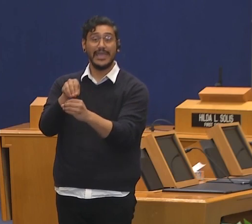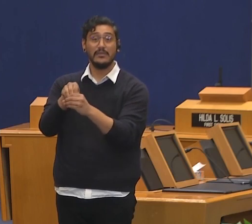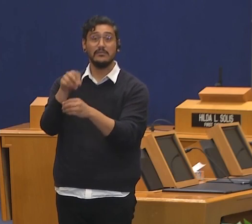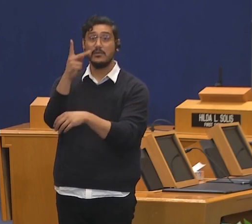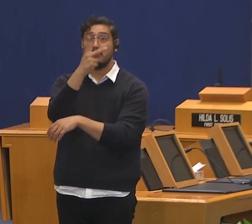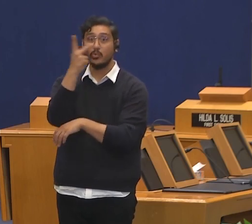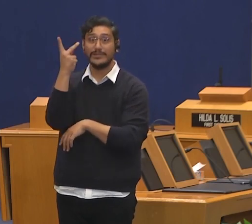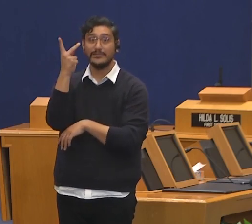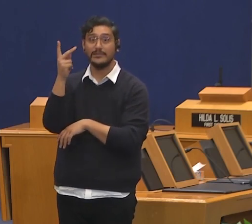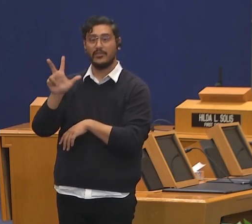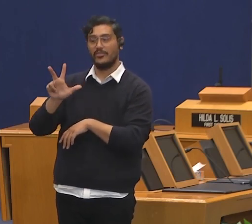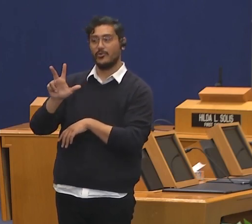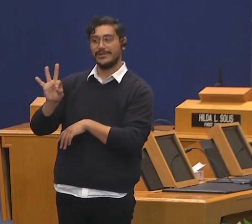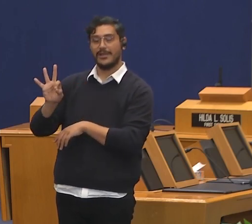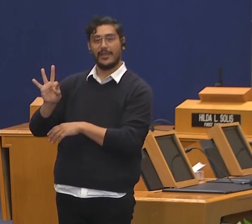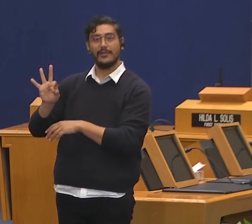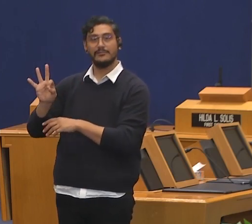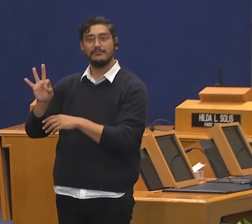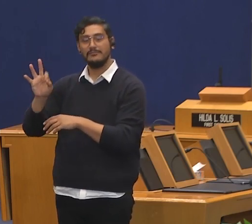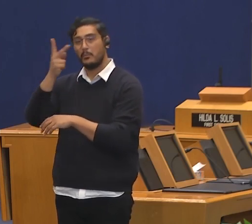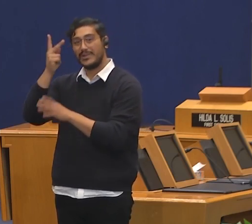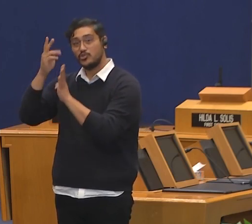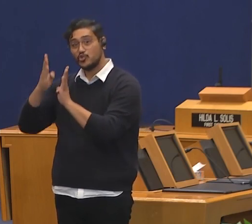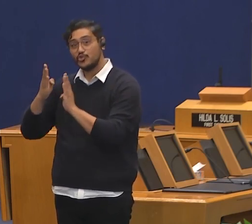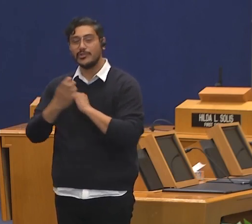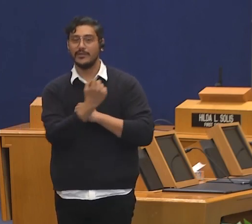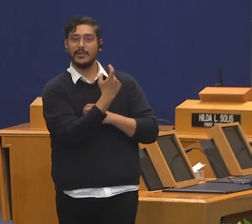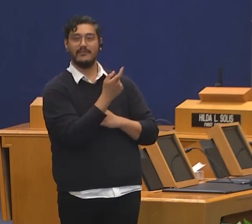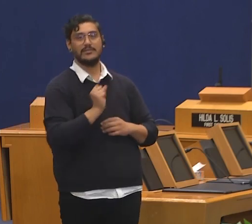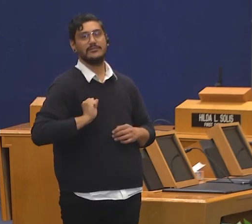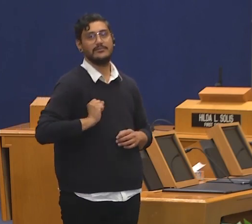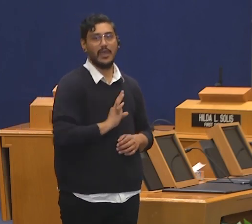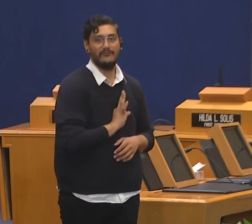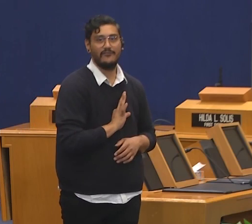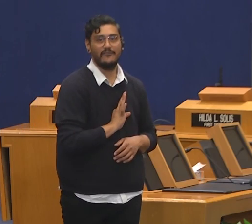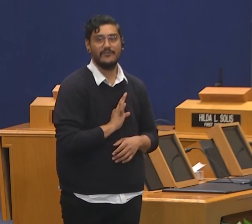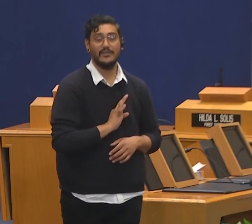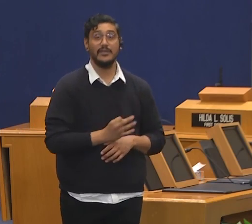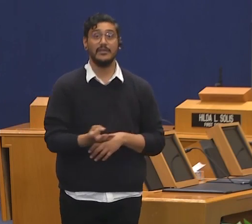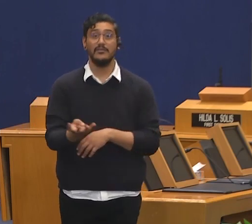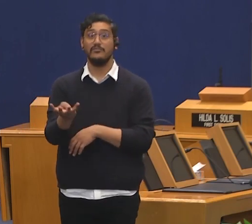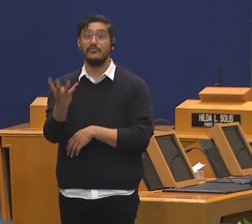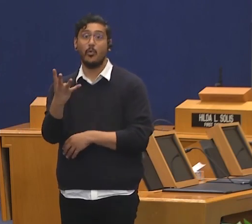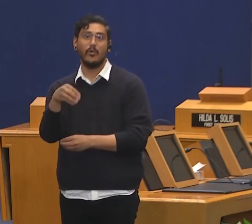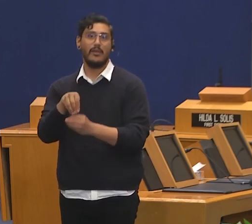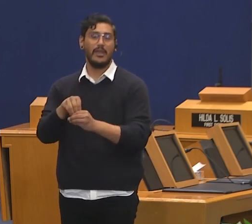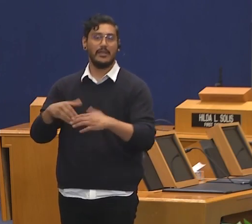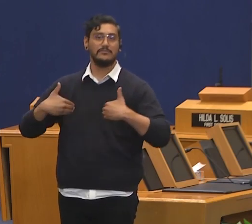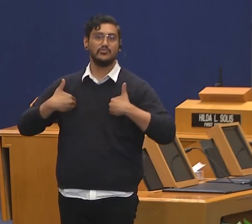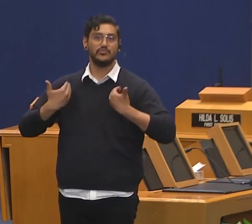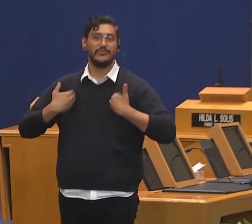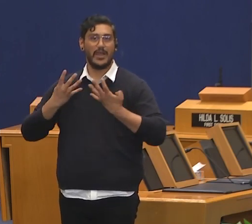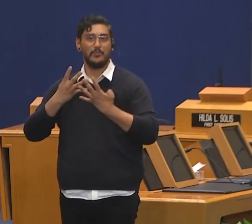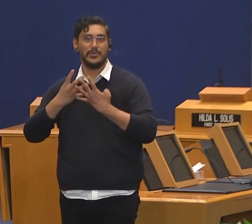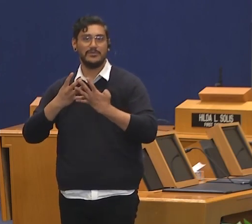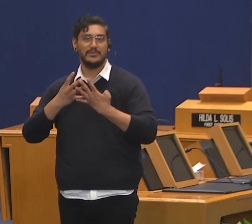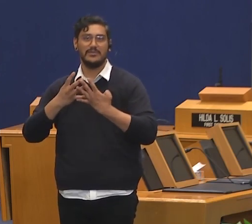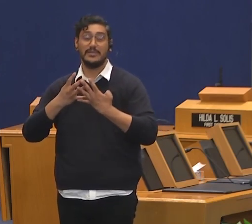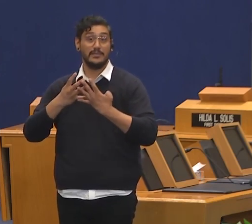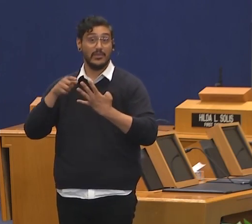estatales, 39 reclusos y 11 empleados. Y 4 casos en instalaciones juveniles, todo dentro del